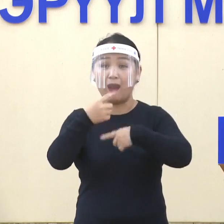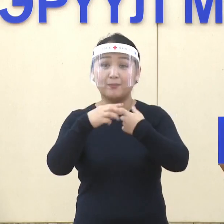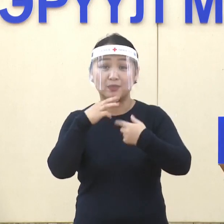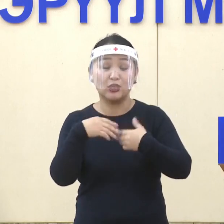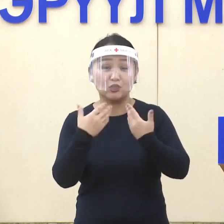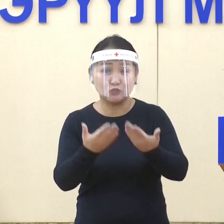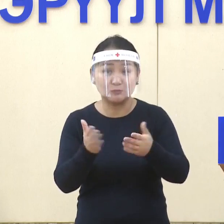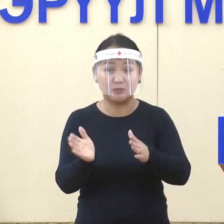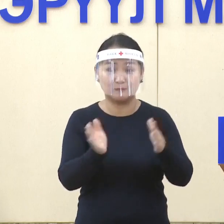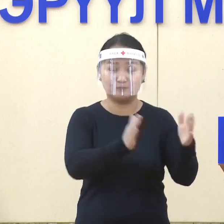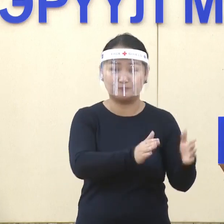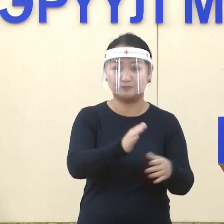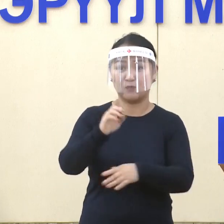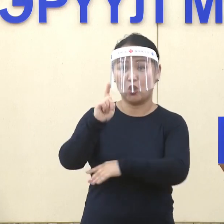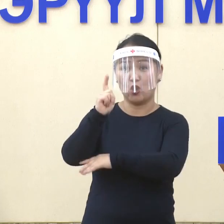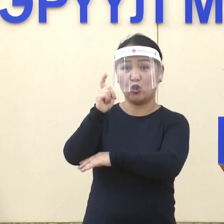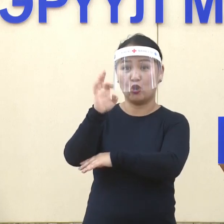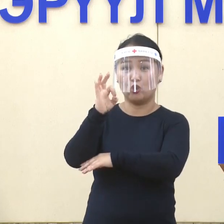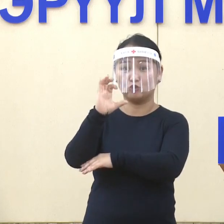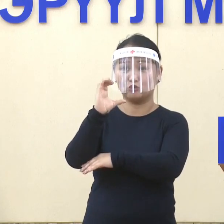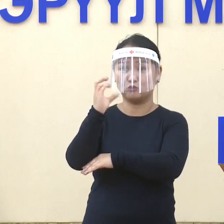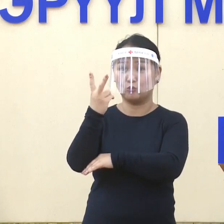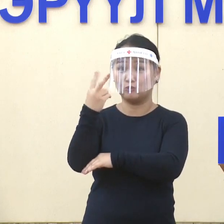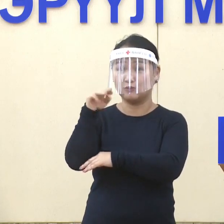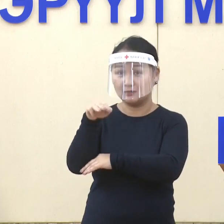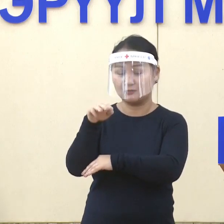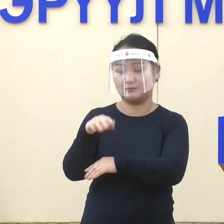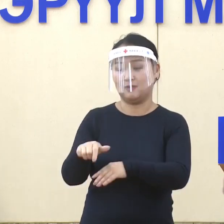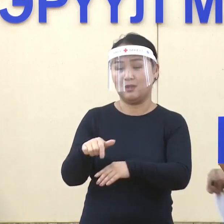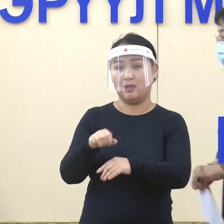хөсөлтийн халдвар төвчин судлалын үндэсний төвийн мэдээллийг танилцуулна.